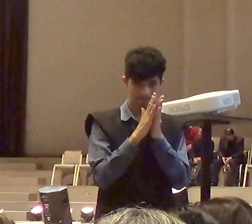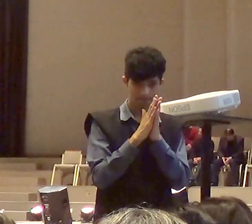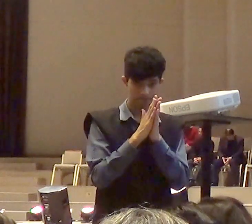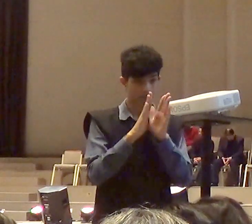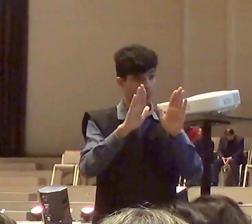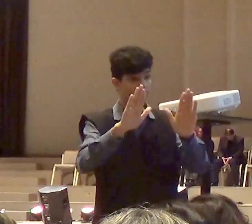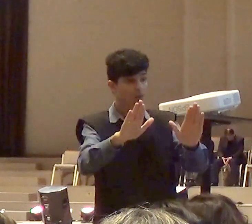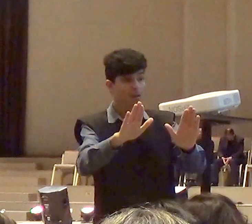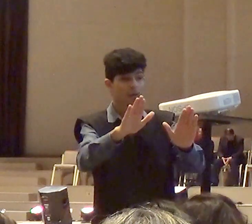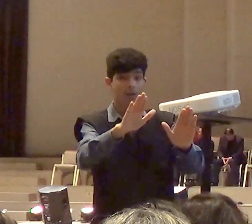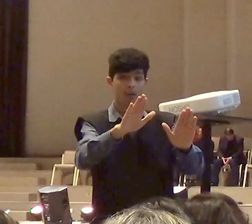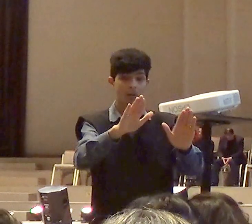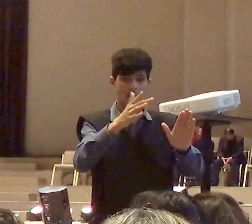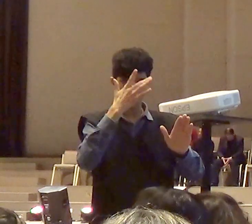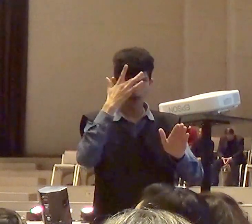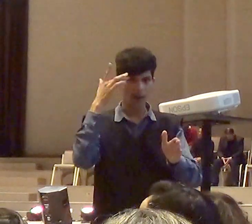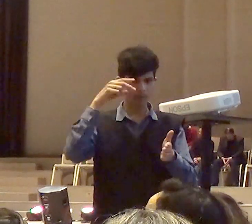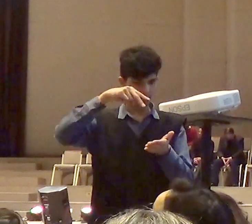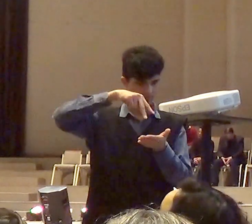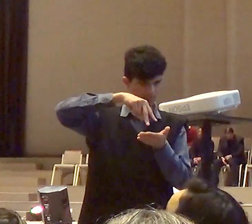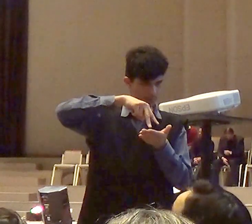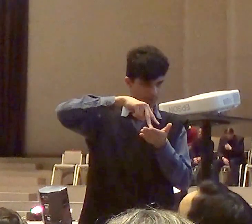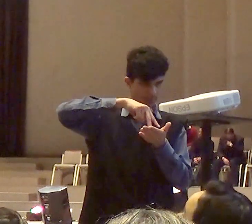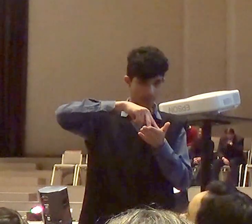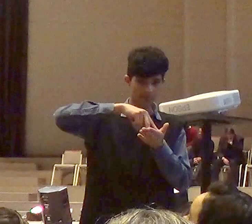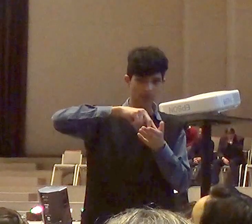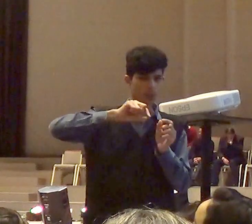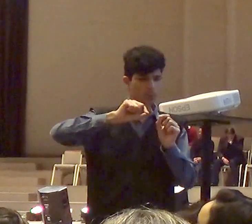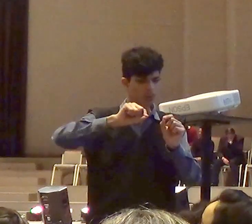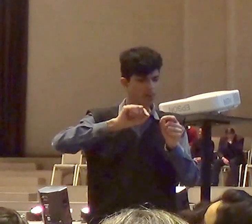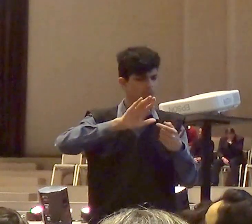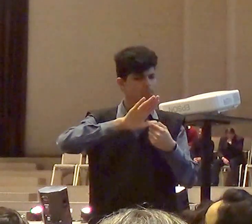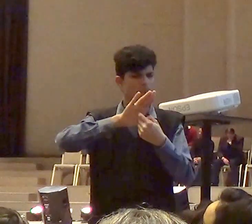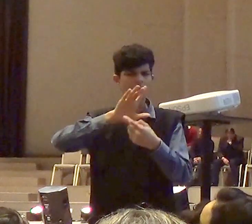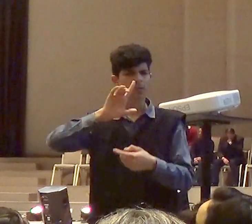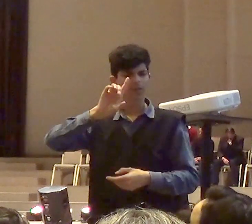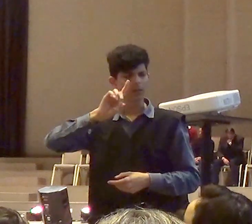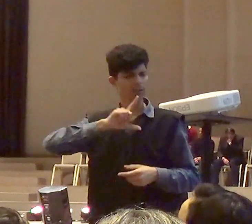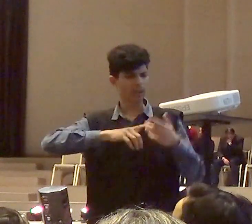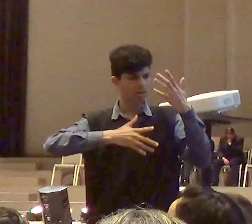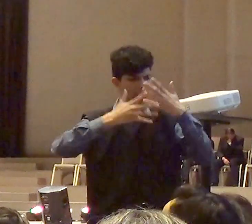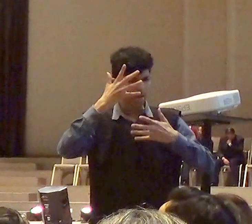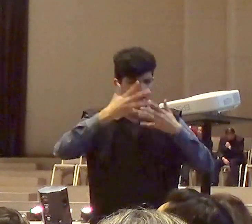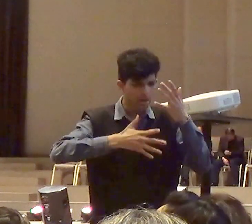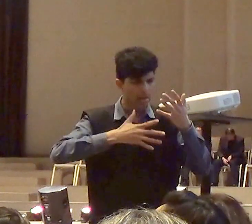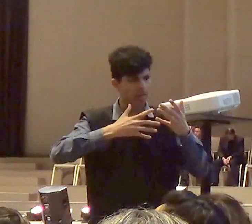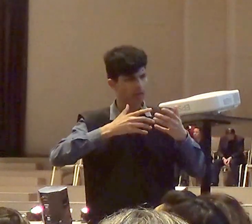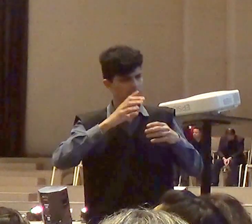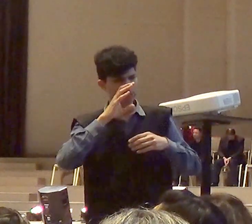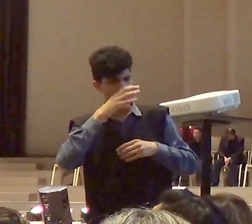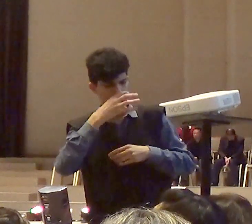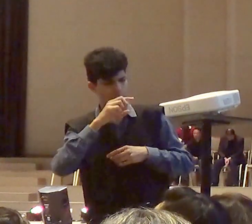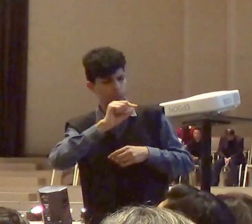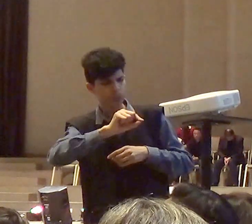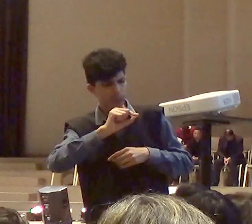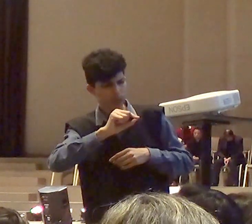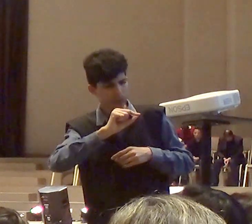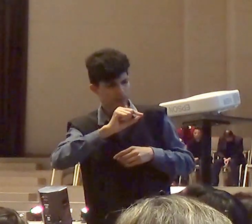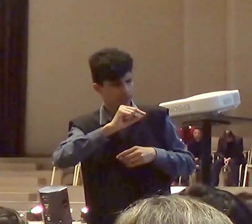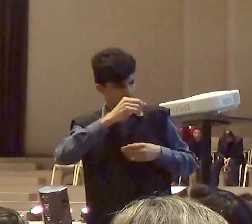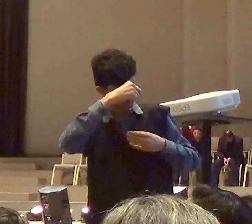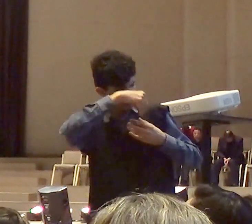eu queria que você colocasse nas mãos do senhor a dor que está aí no teu coração a dor tem nome